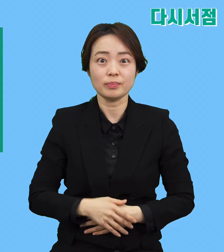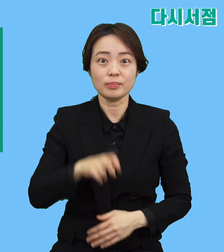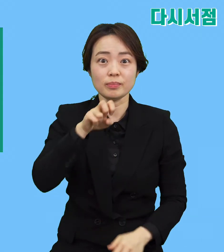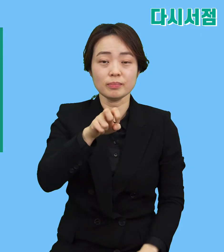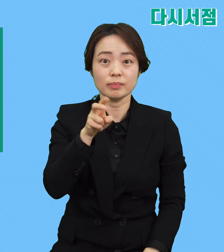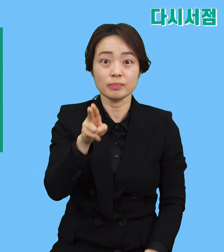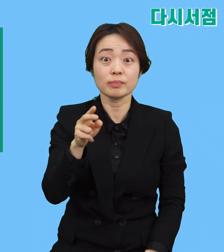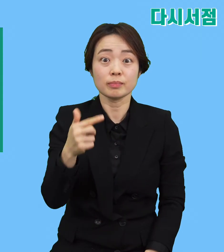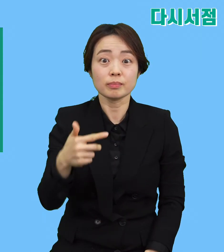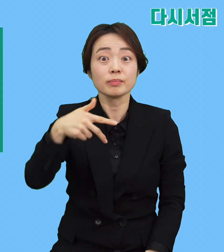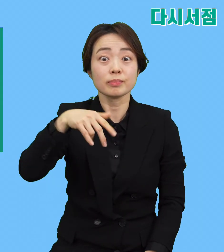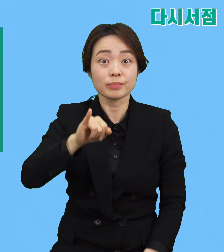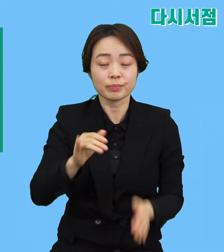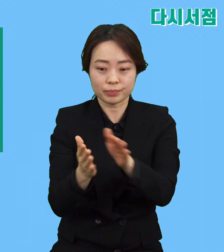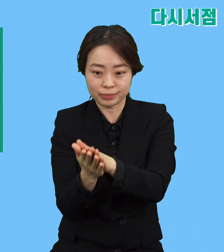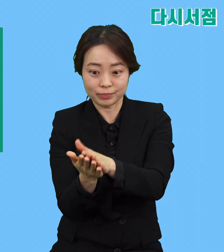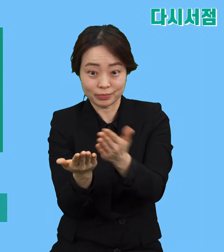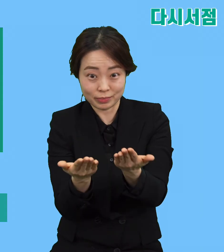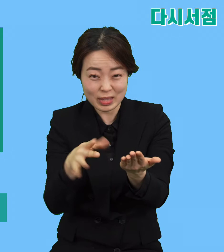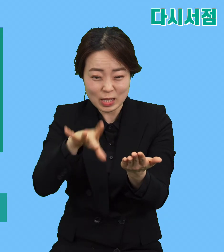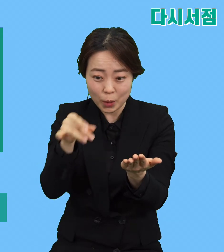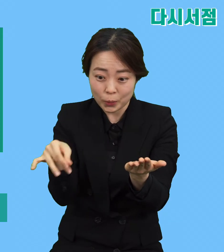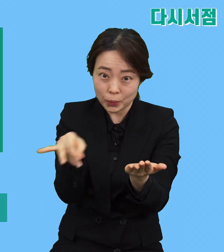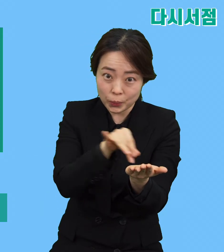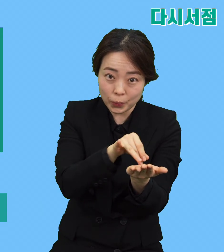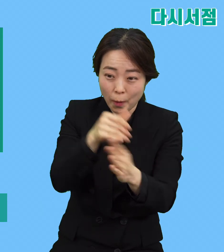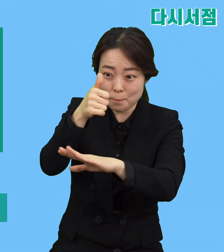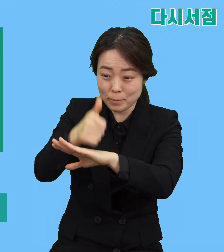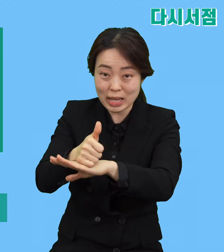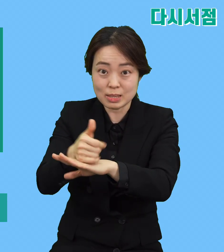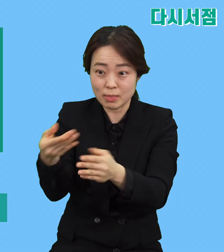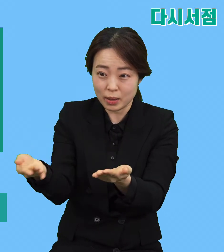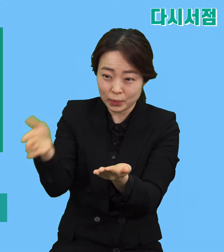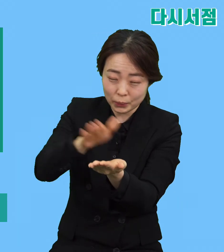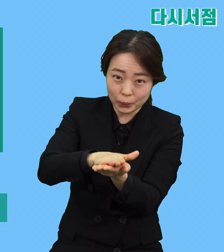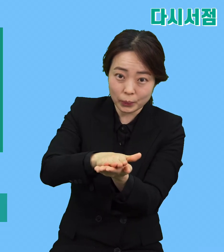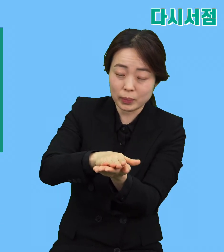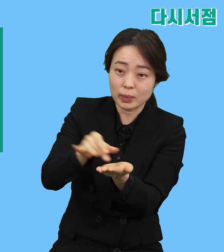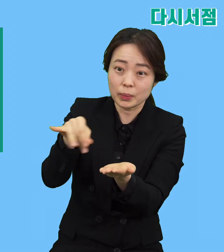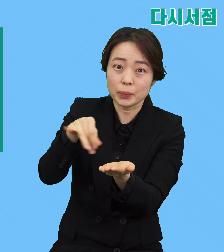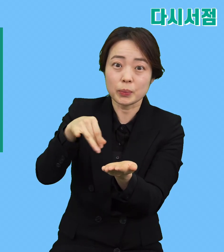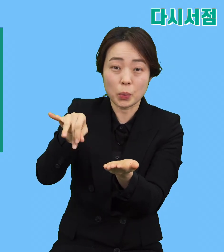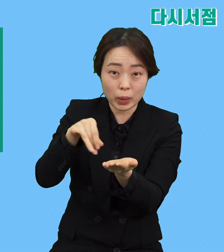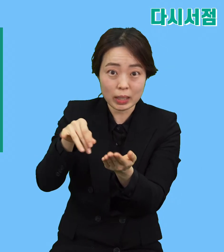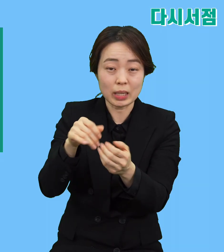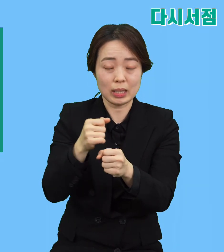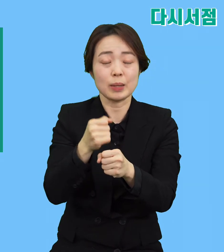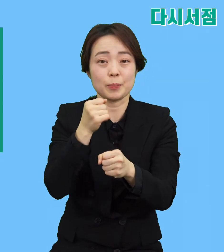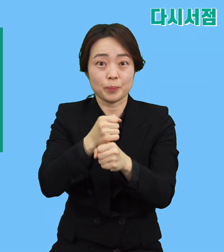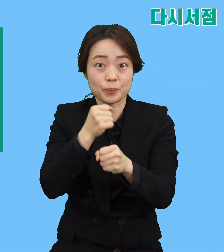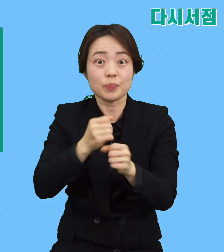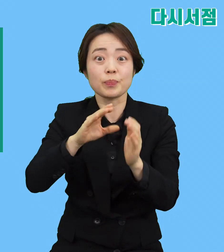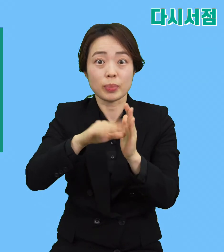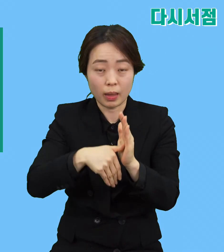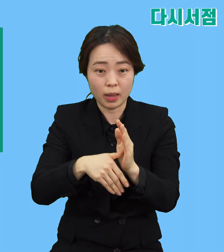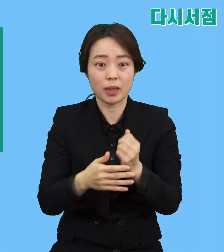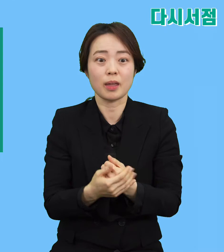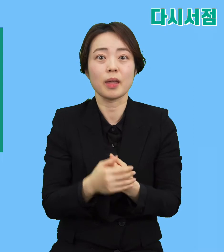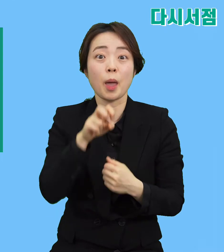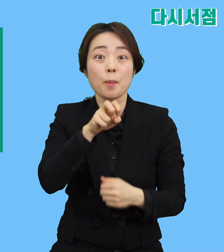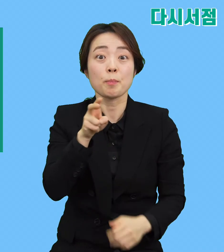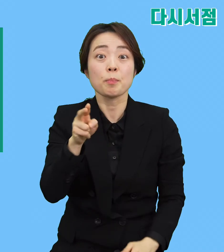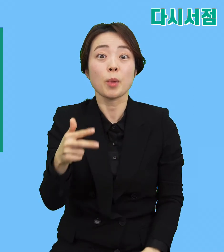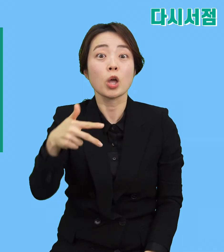면지 두께를 알고 있다면 총 페이지 수를 2로 나누고 종이 두께를 곱한 다음에